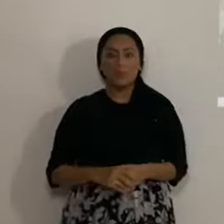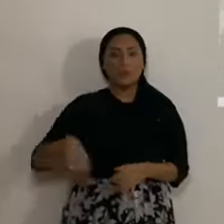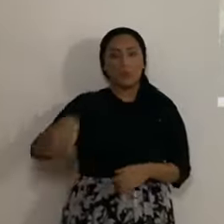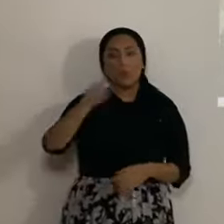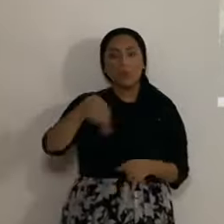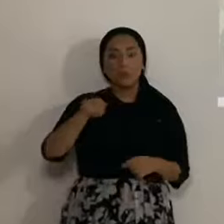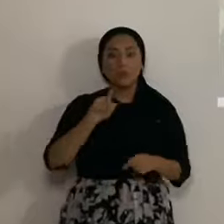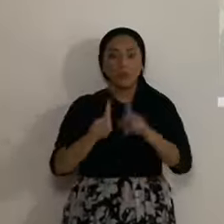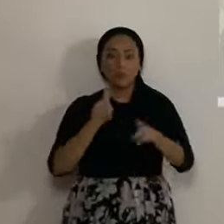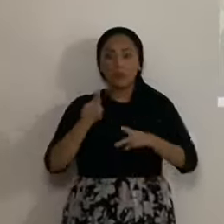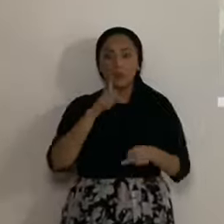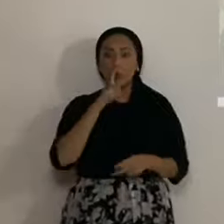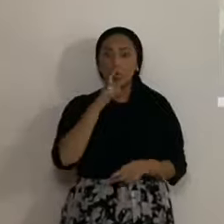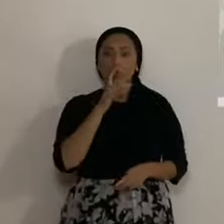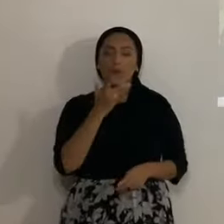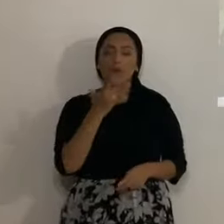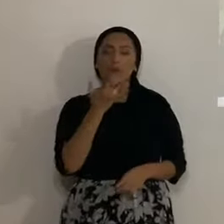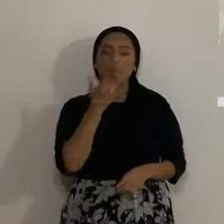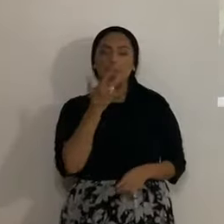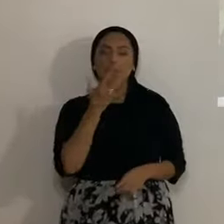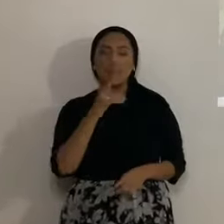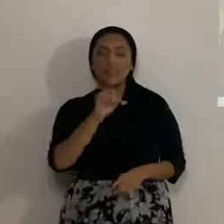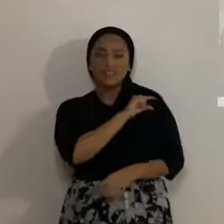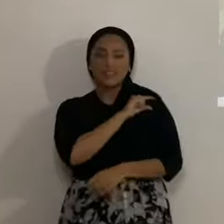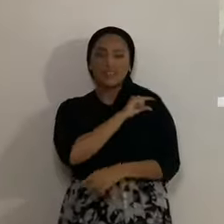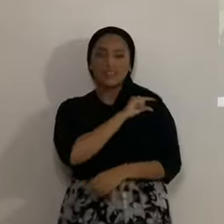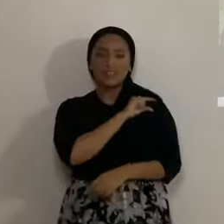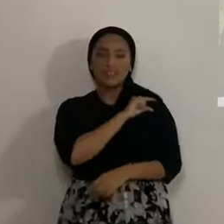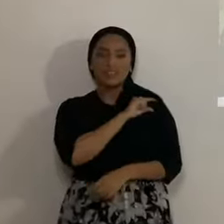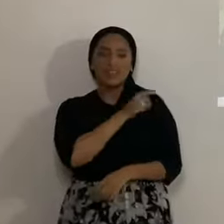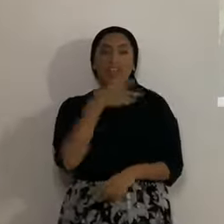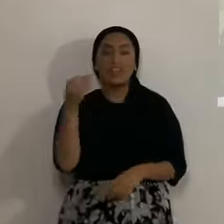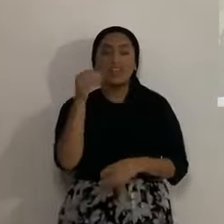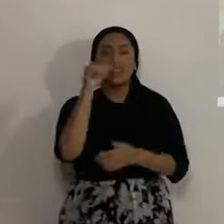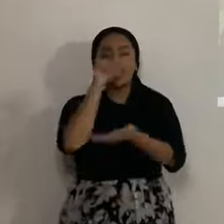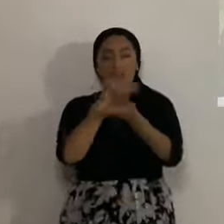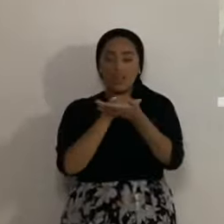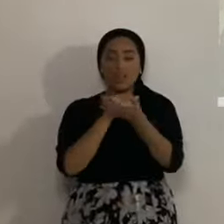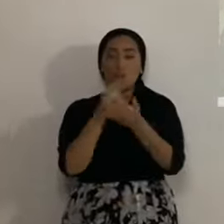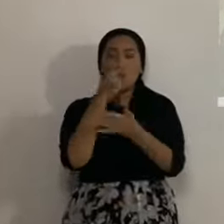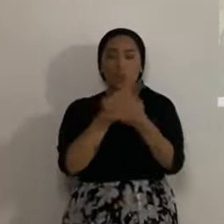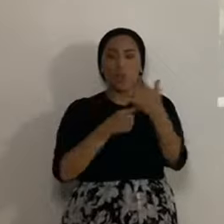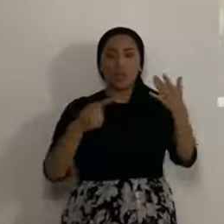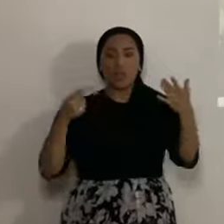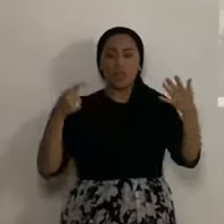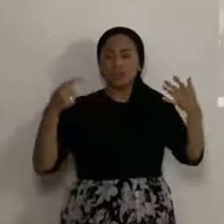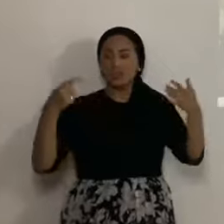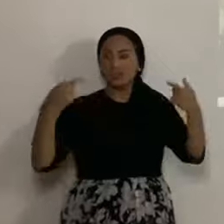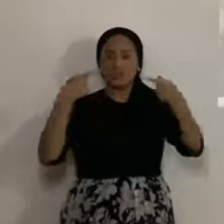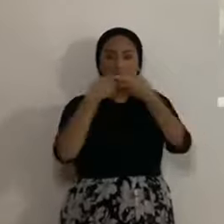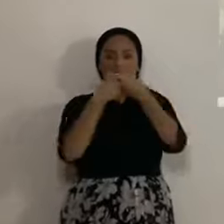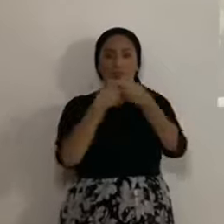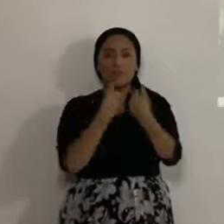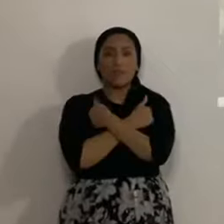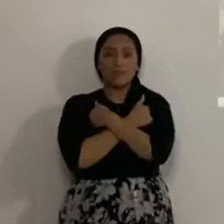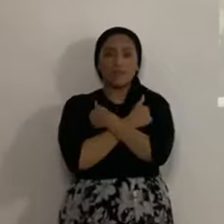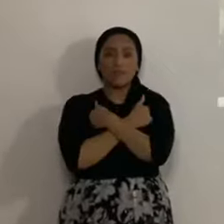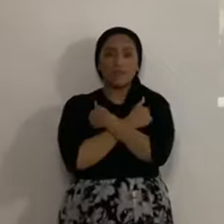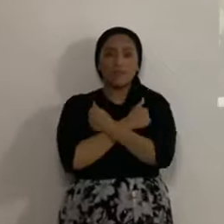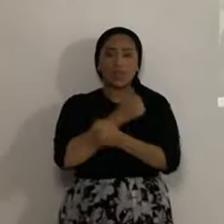personas que prefieren la culpabilidad, y esto es lo que bloquea el amor. Ahora,